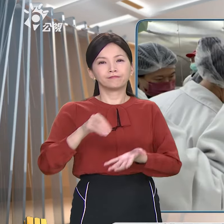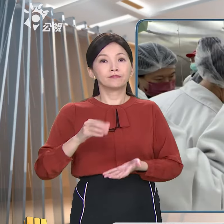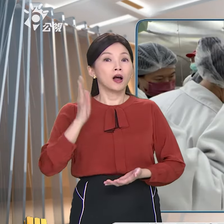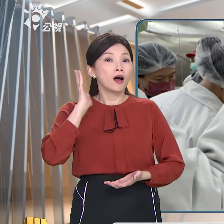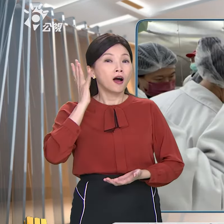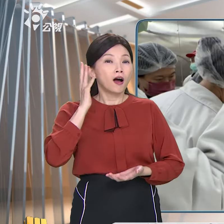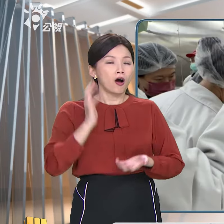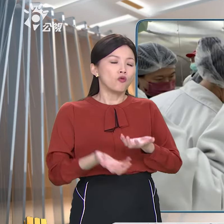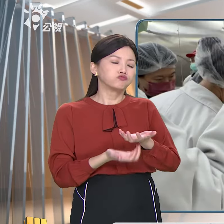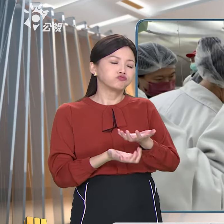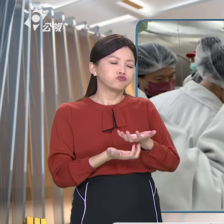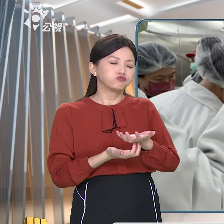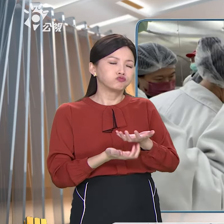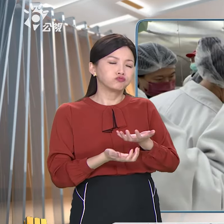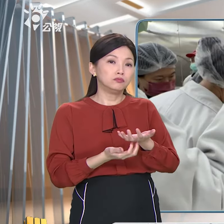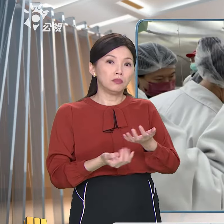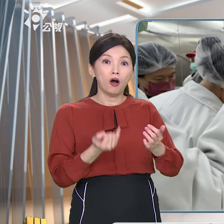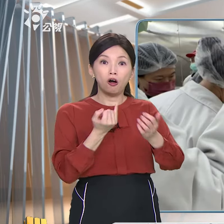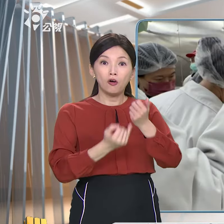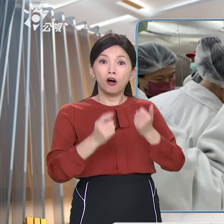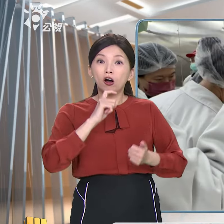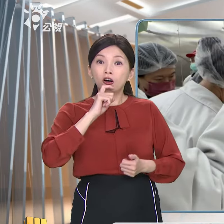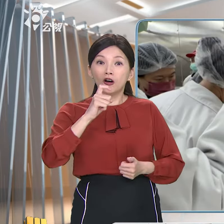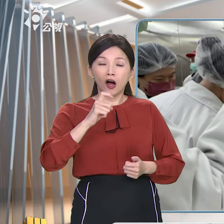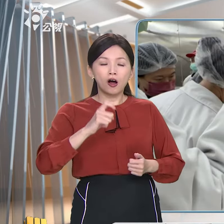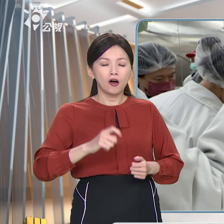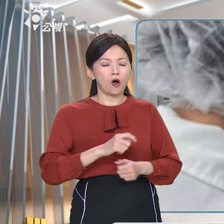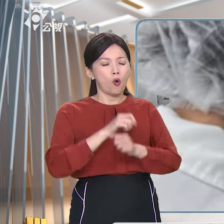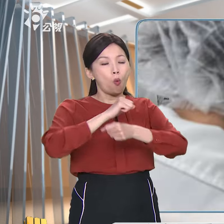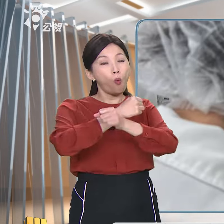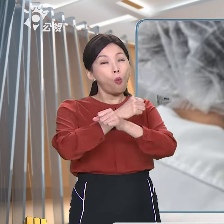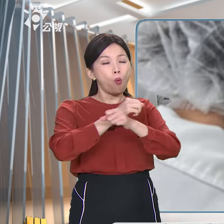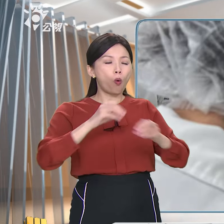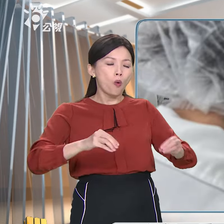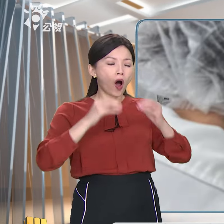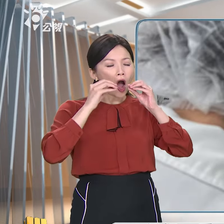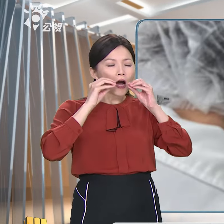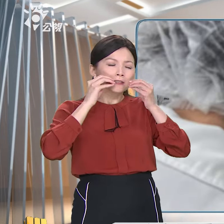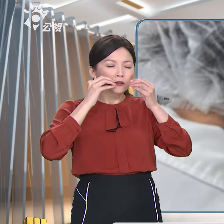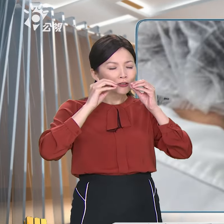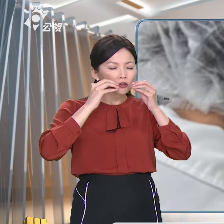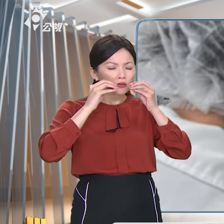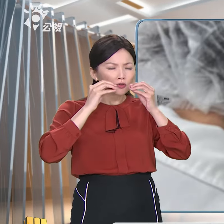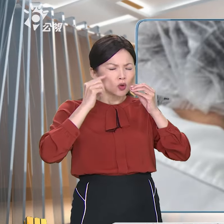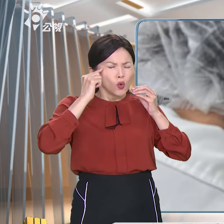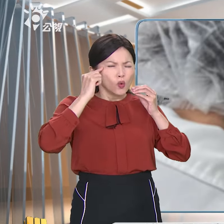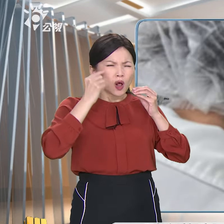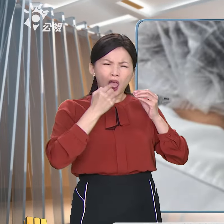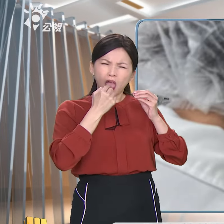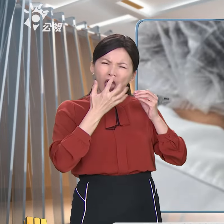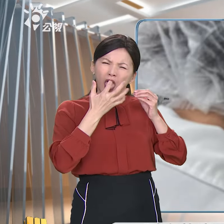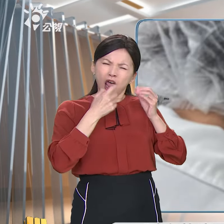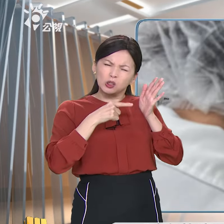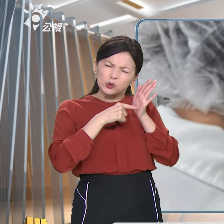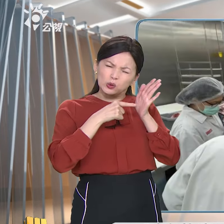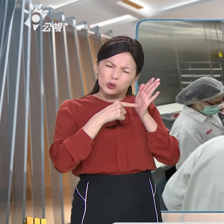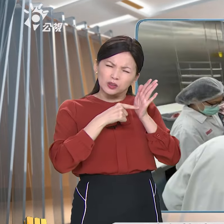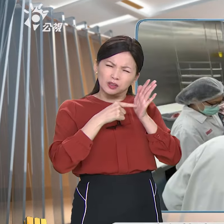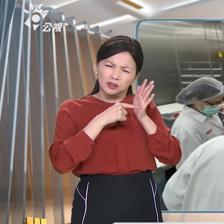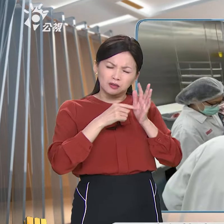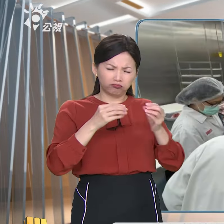儿吃了觉得舌头刺刺的，仔细一看发现骨头里面竟然藏有刀